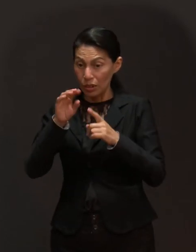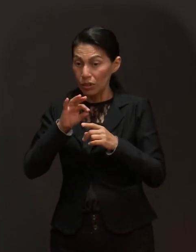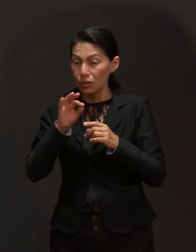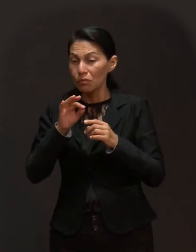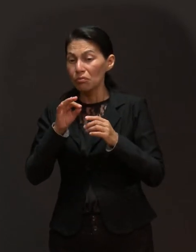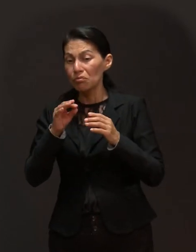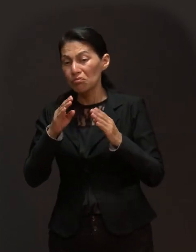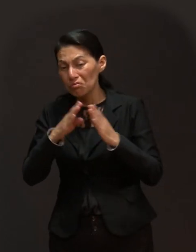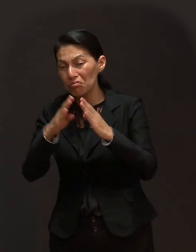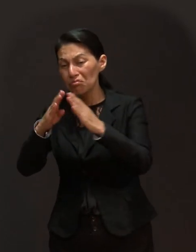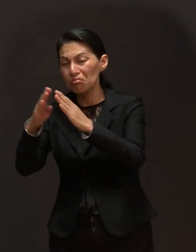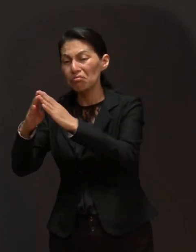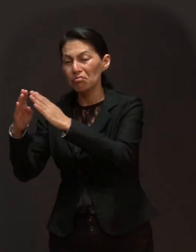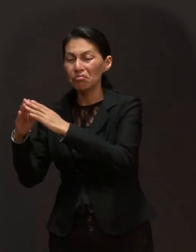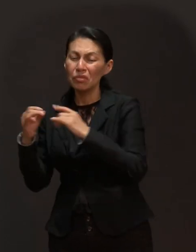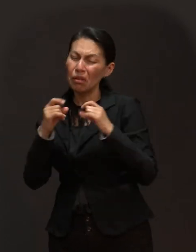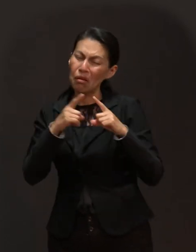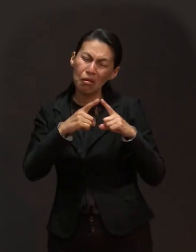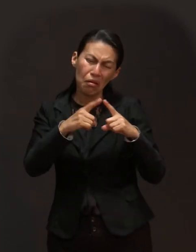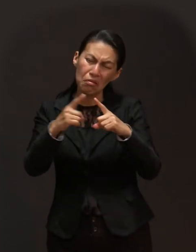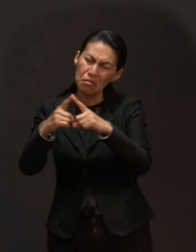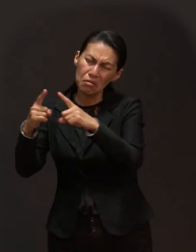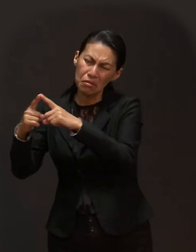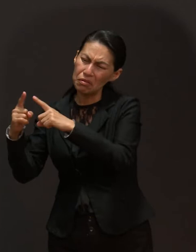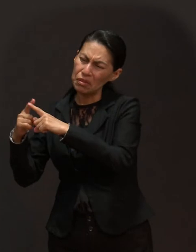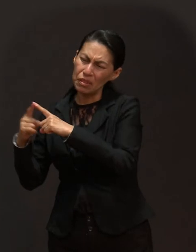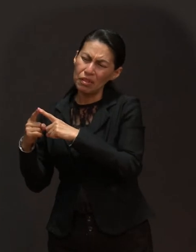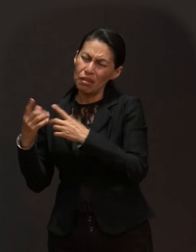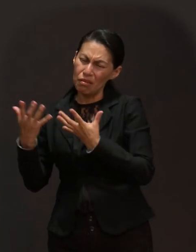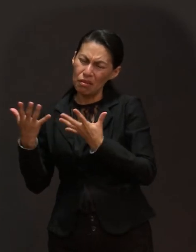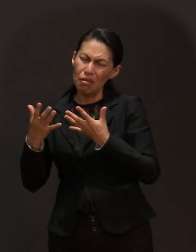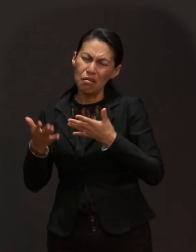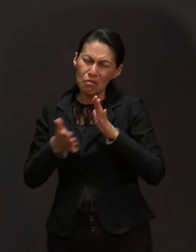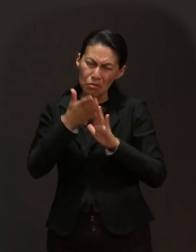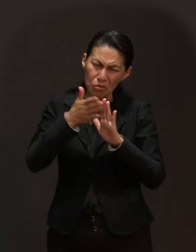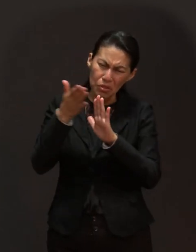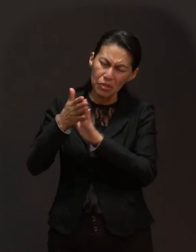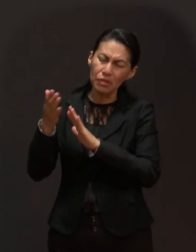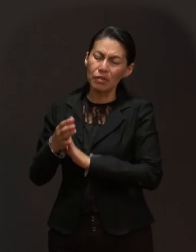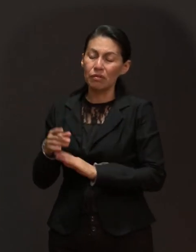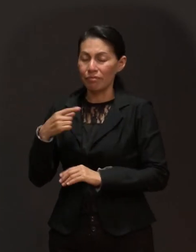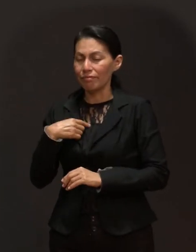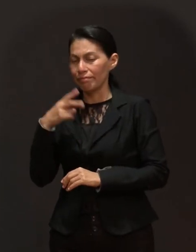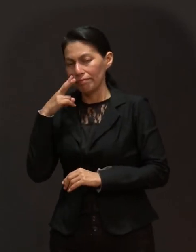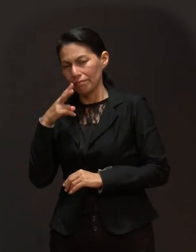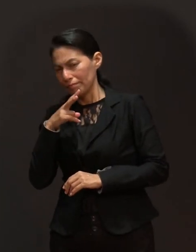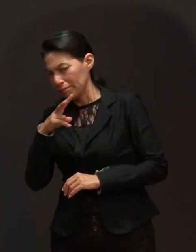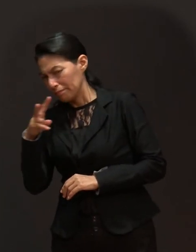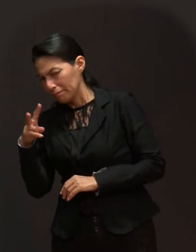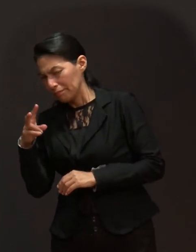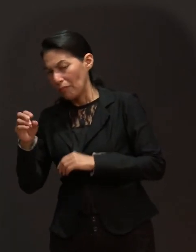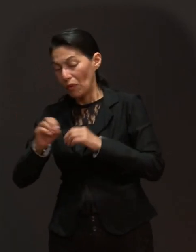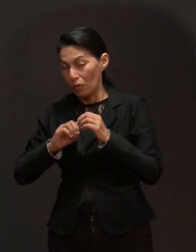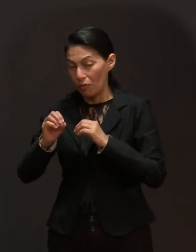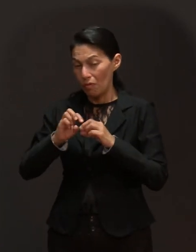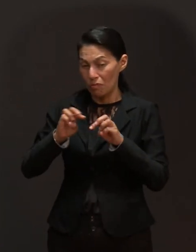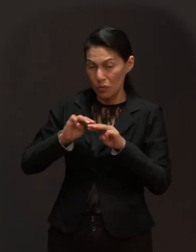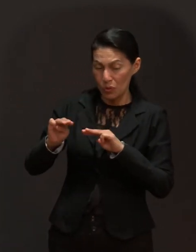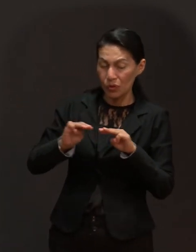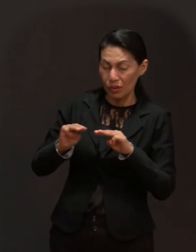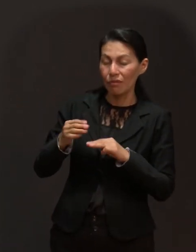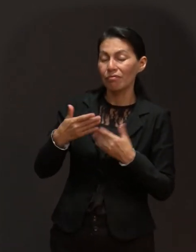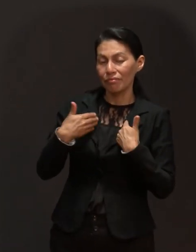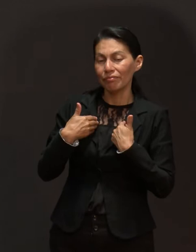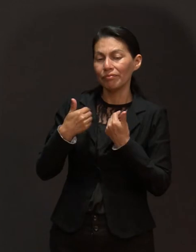iglesias. Siguen en esa obra misionera. Entonces, siempre tuve una alta influencia en esa área de la obra